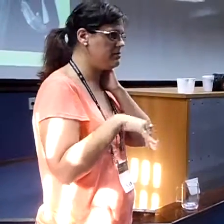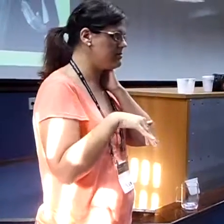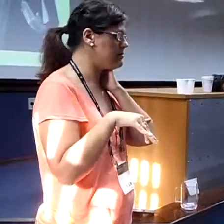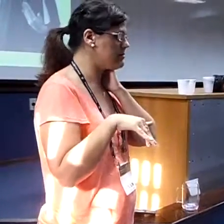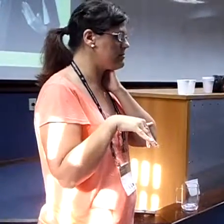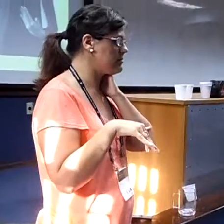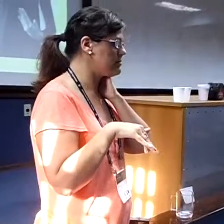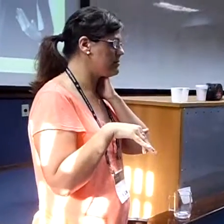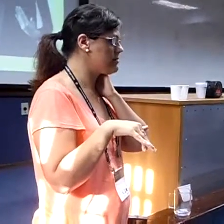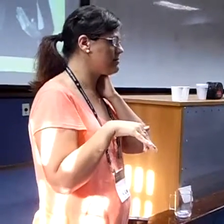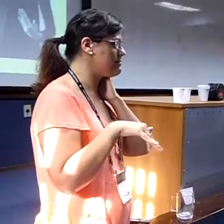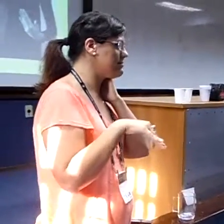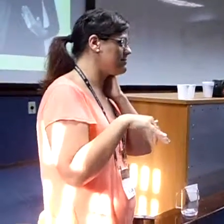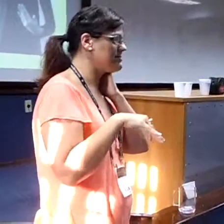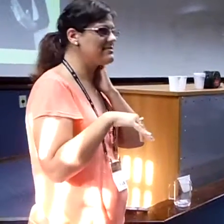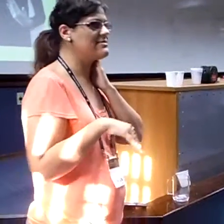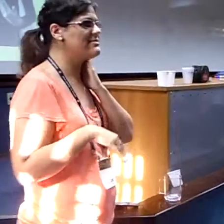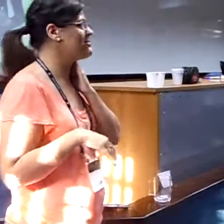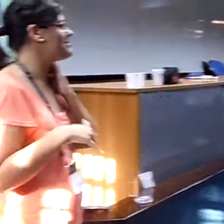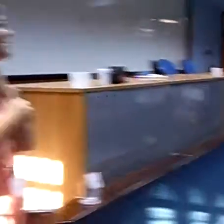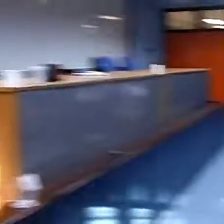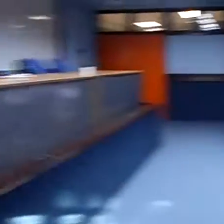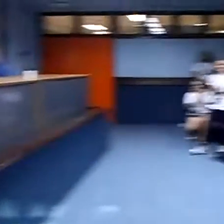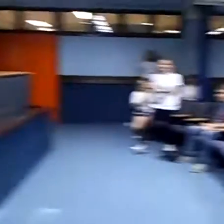Não? Então tá. Então.